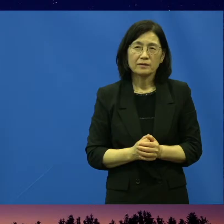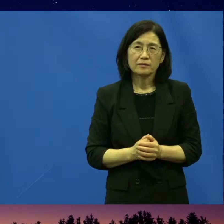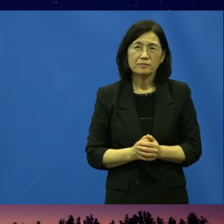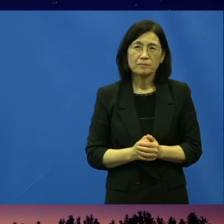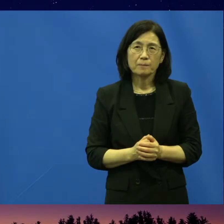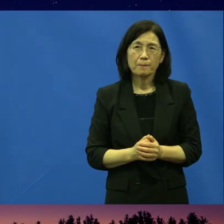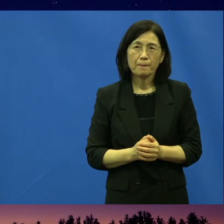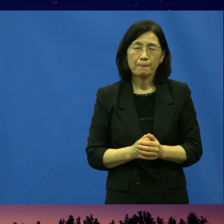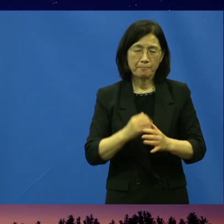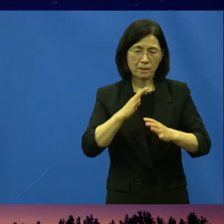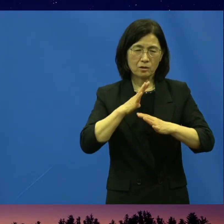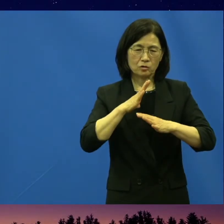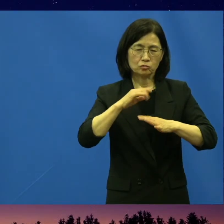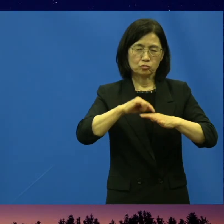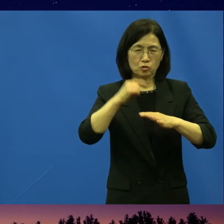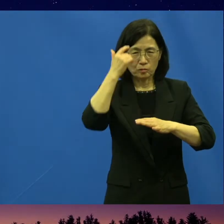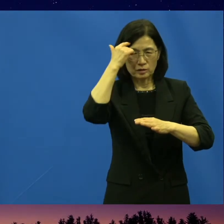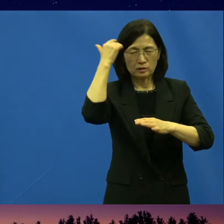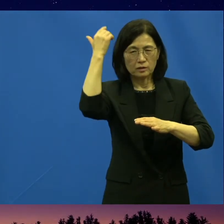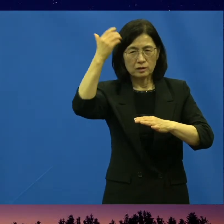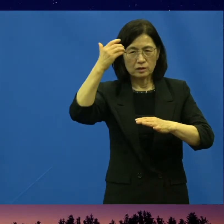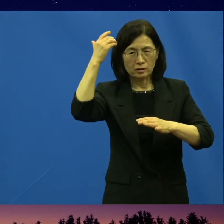아니에요. 영적 차원에서 보아야 된다.